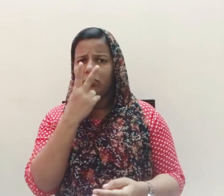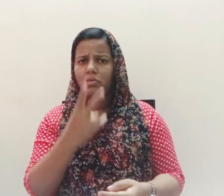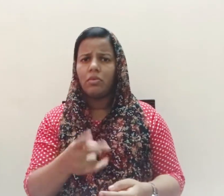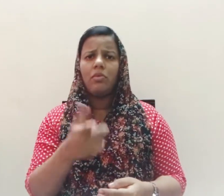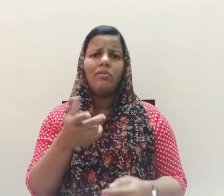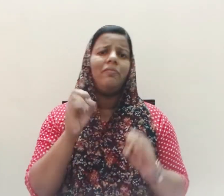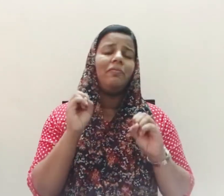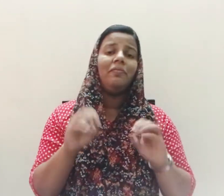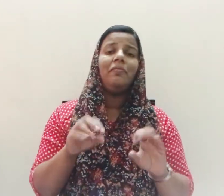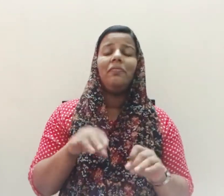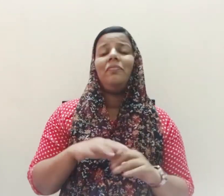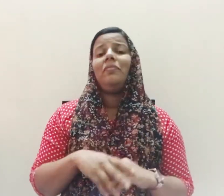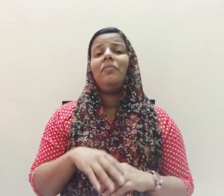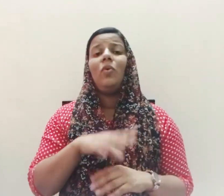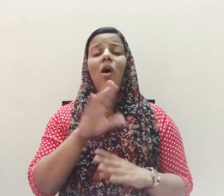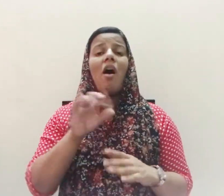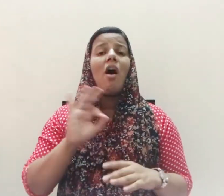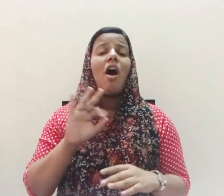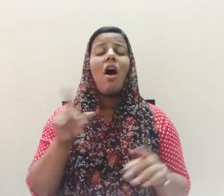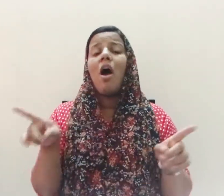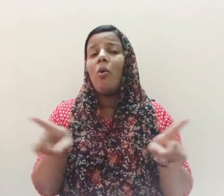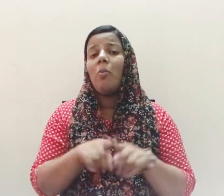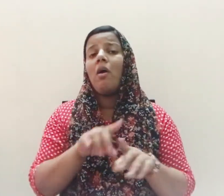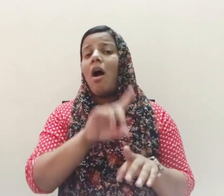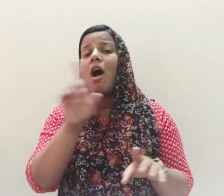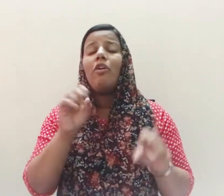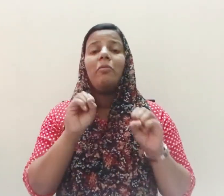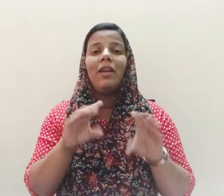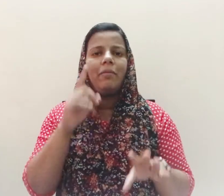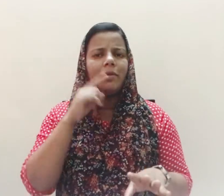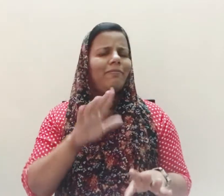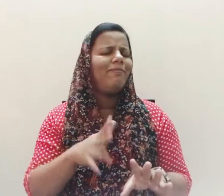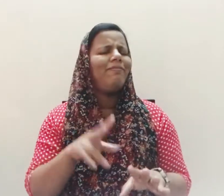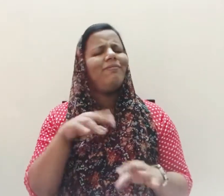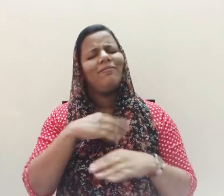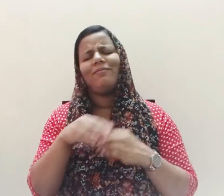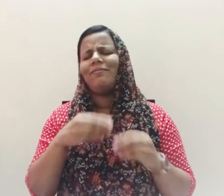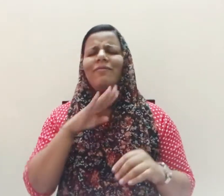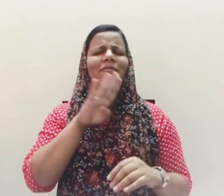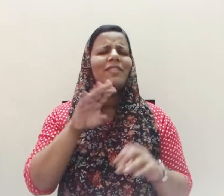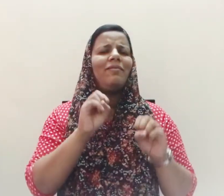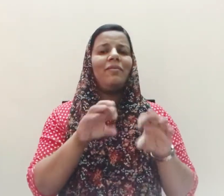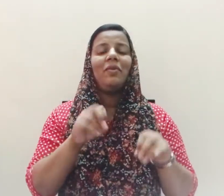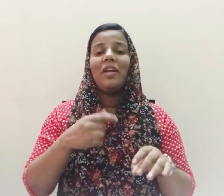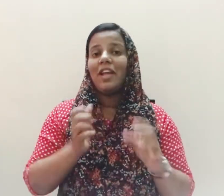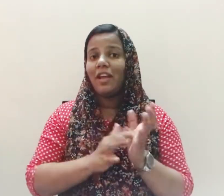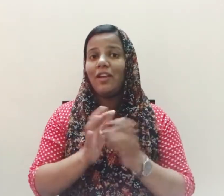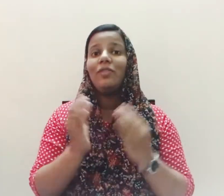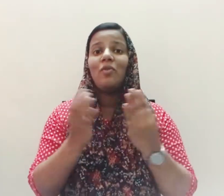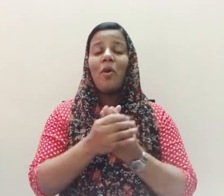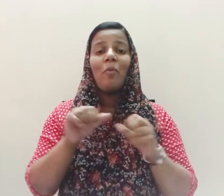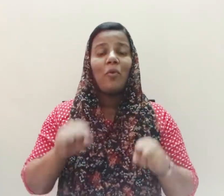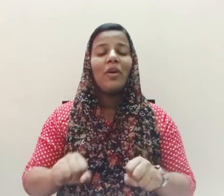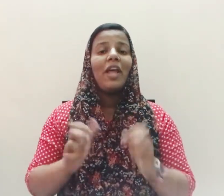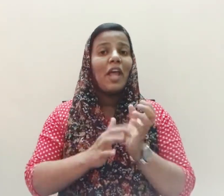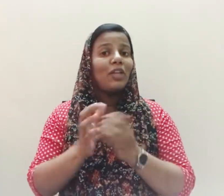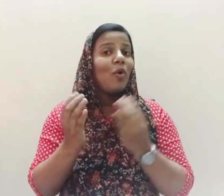പറയും, ഒന്നുമുള്ള ഇല്ലാത്തവൻ, ആരുമില്ലാത്തവൻ. പക്ഷേ ഡോണ്ട് വറി, നിങ്ങൾ പറഞ്ഞു എൻ്റെ കൂടെ യേശുവുണ്ട്, സോ ഐ ഹാവ് എവറിഥിങ്. യേശു എൻ്റെ കൂടെ